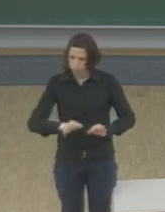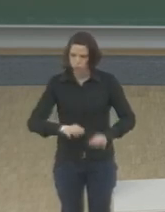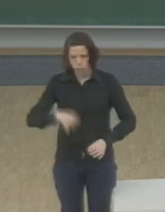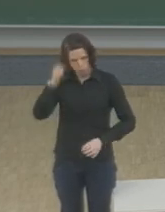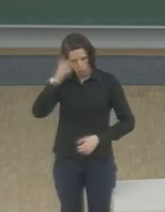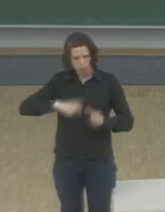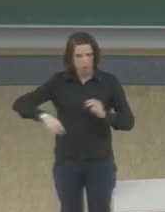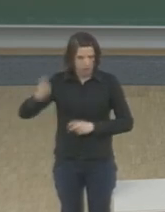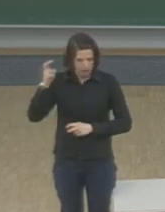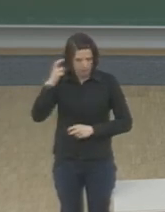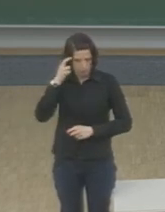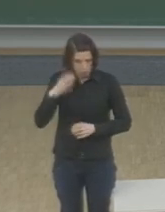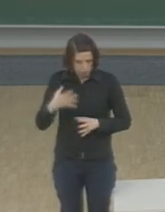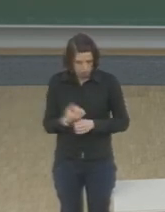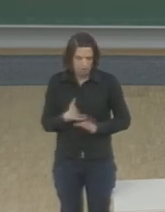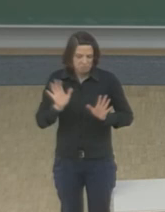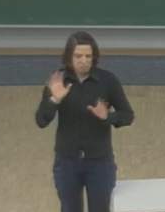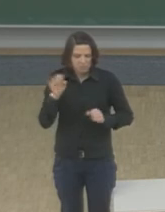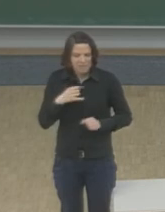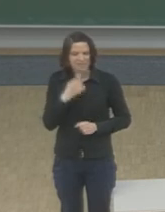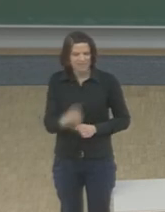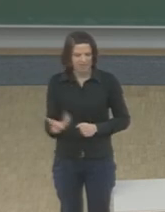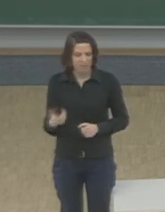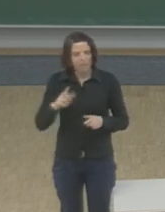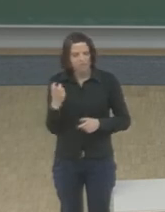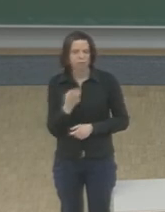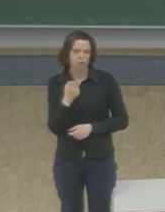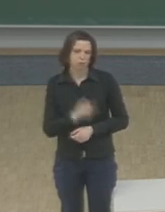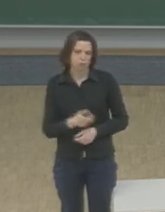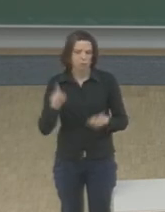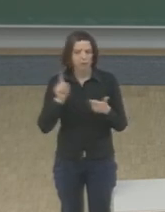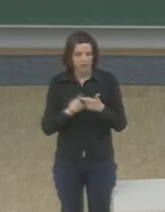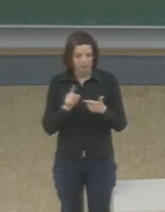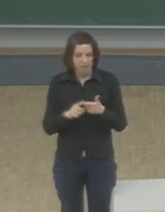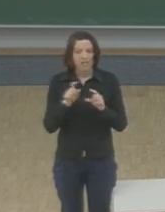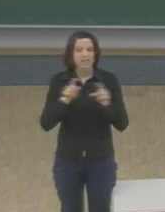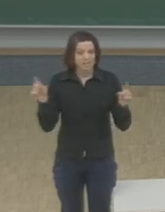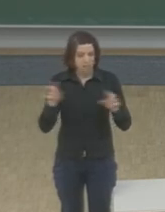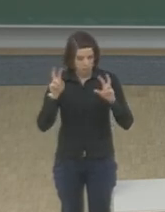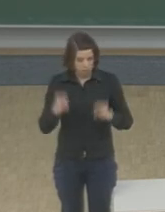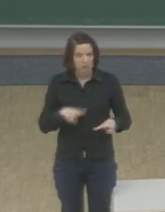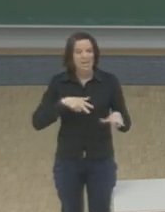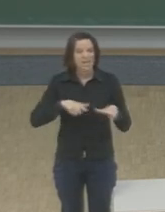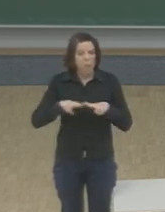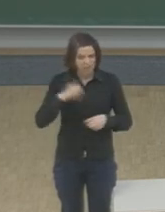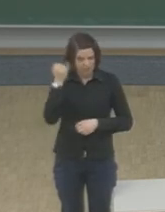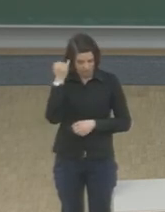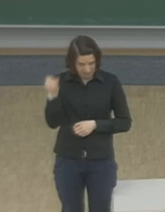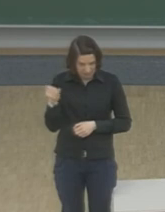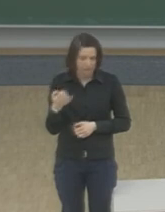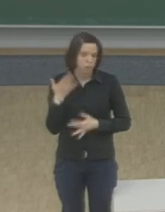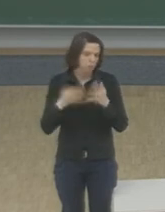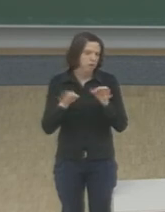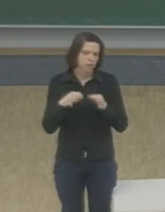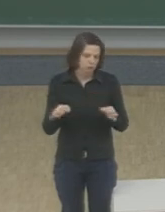Zweitens, arrangiert man sich mit dem Charakter von mathematischer Bildung, Allgemeinbildung oder Mathematic Literacy als regulativen Ideen, so bleibt